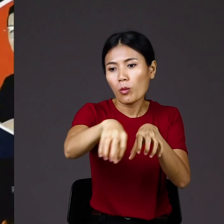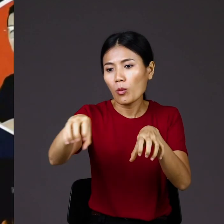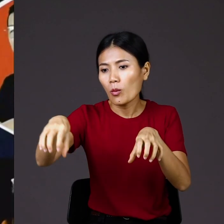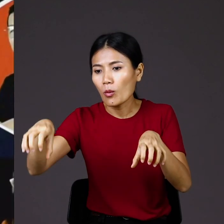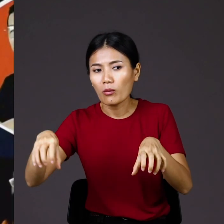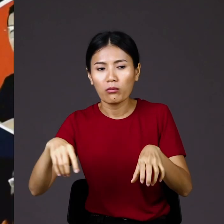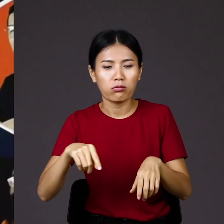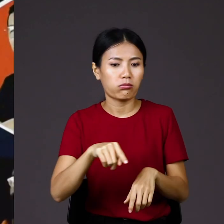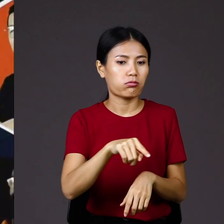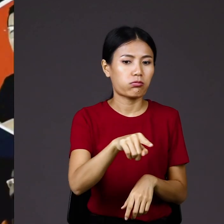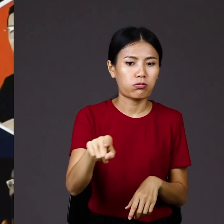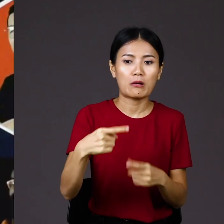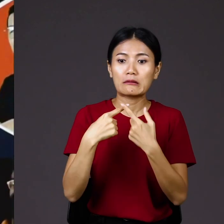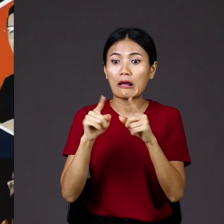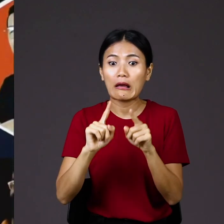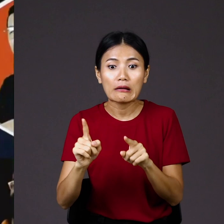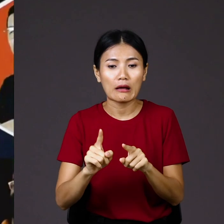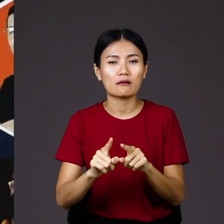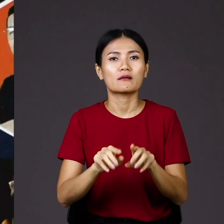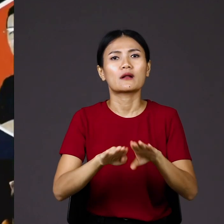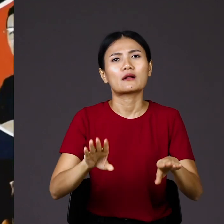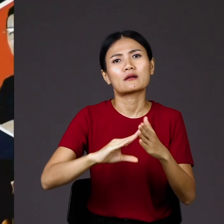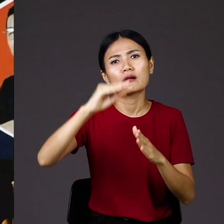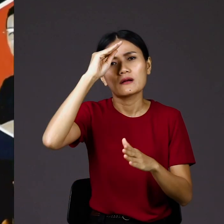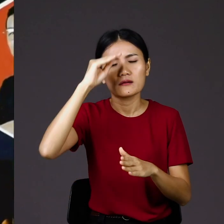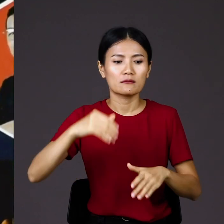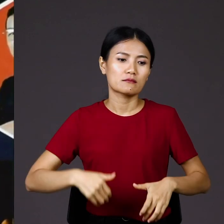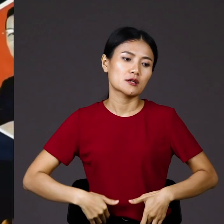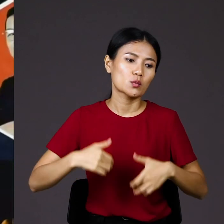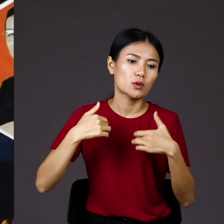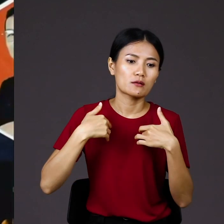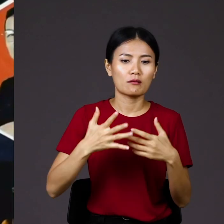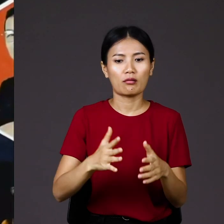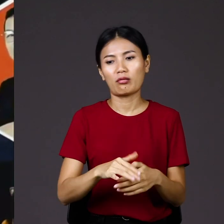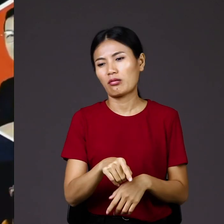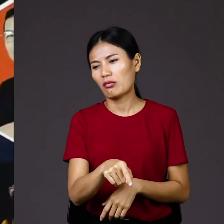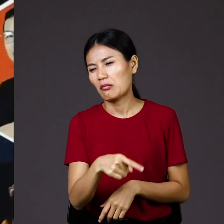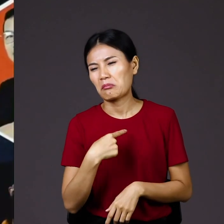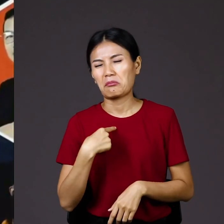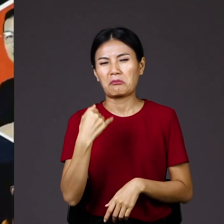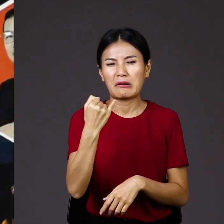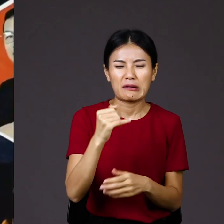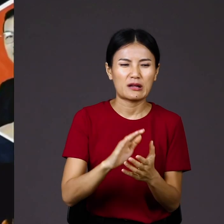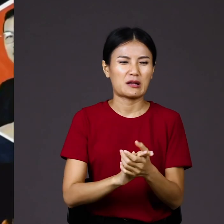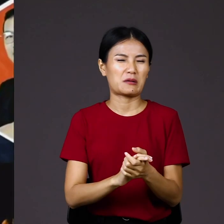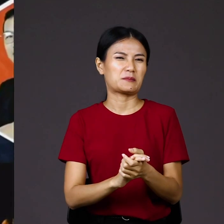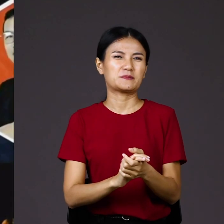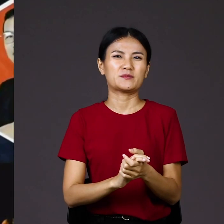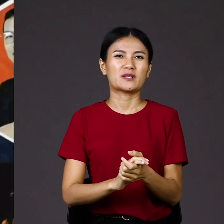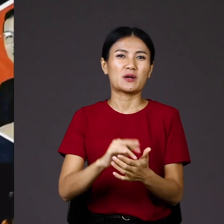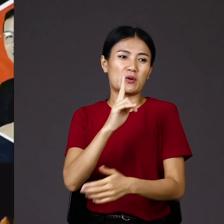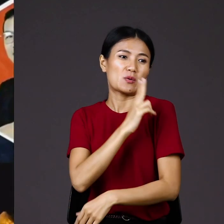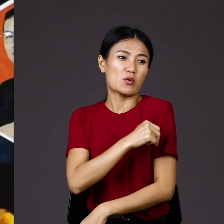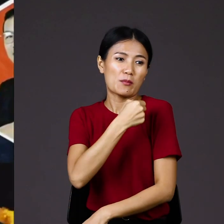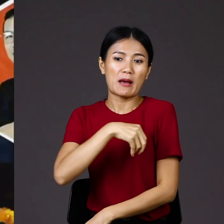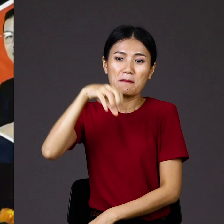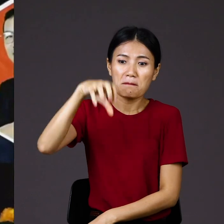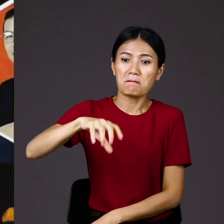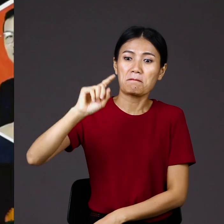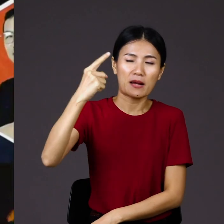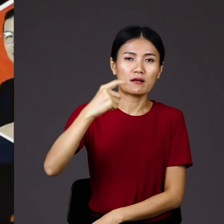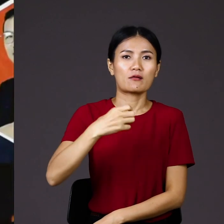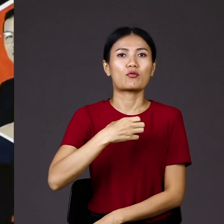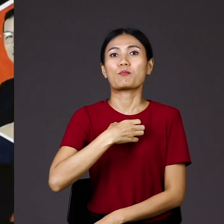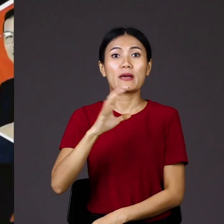าพในการใช้ชีวิตของเด็กในโรงเรียนแทบไม่มีและเราไม่ได้อยากได้โรงพยาบาลใหม่ใน10ปีข้างหน้